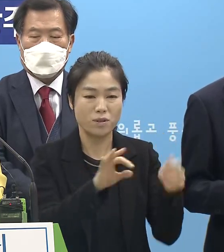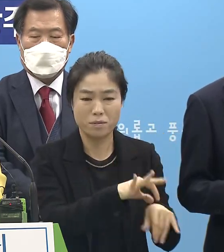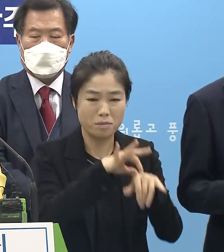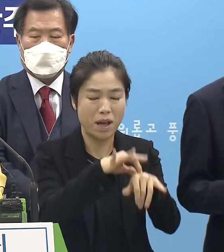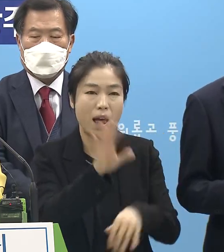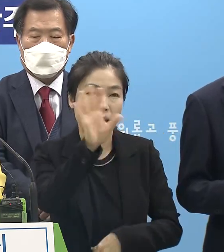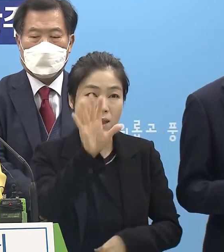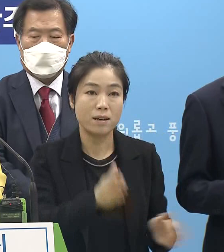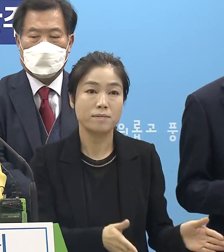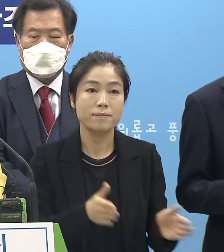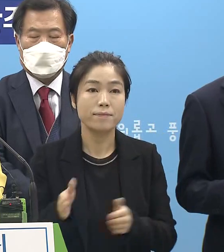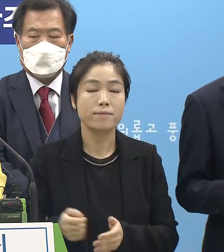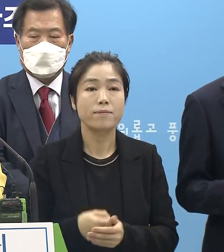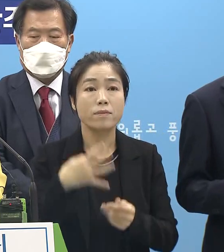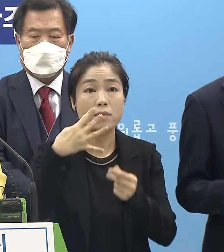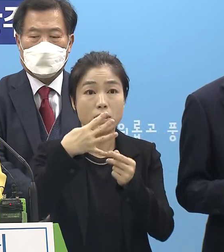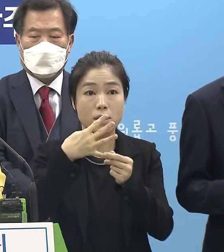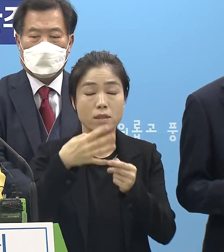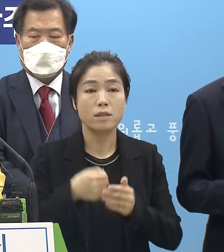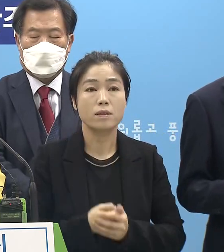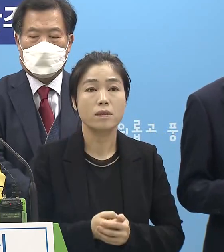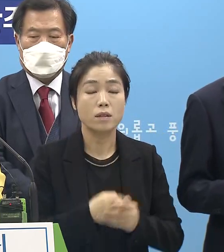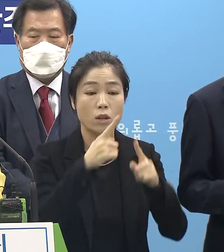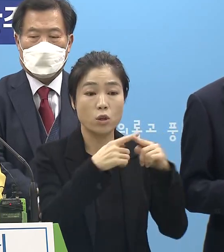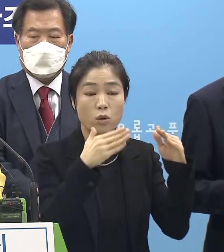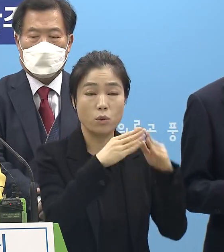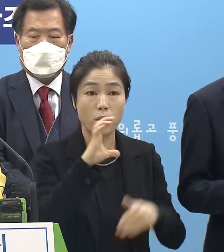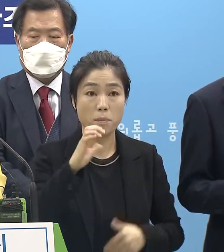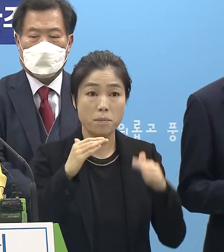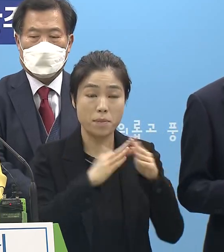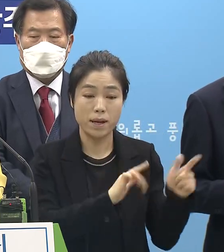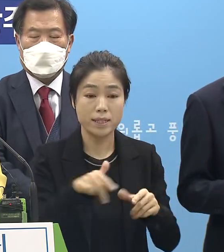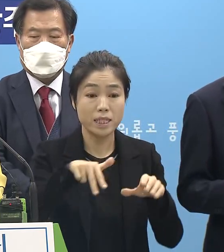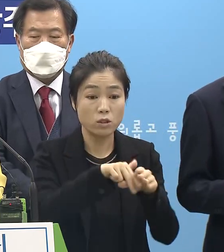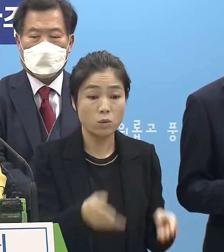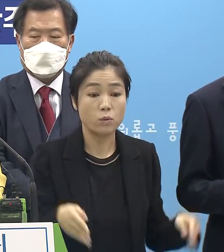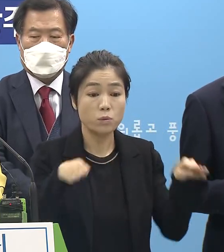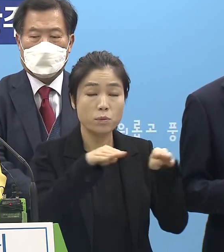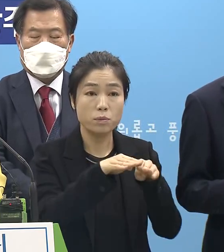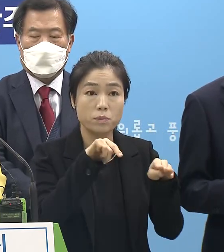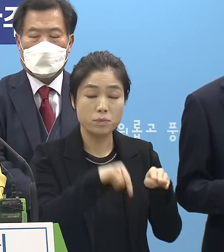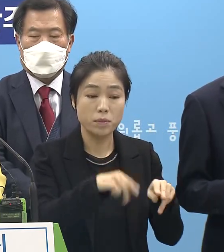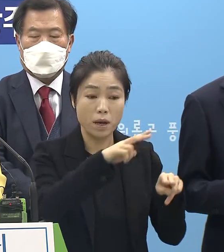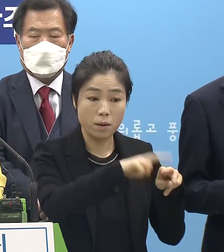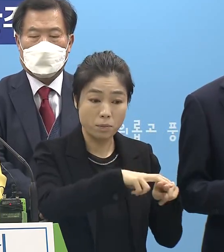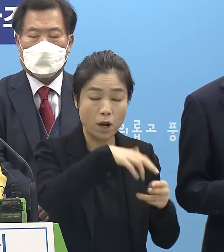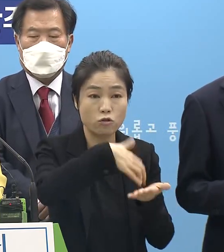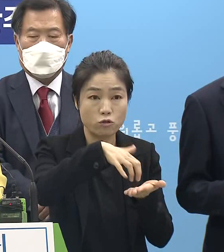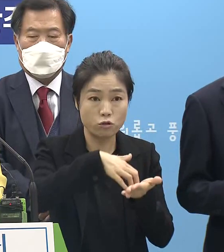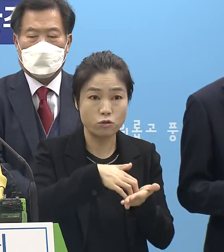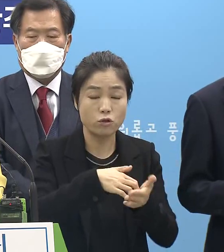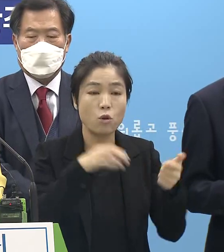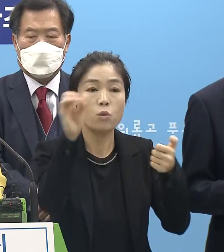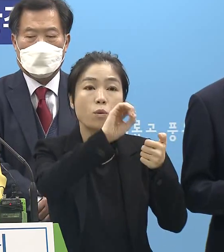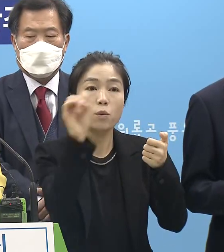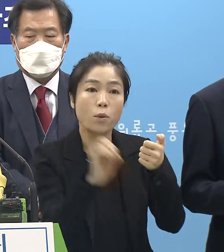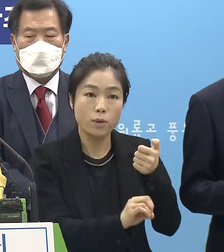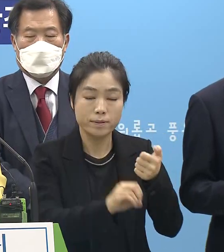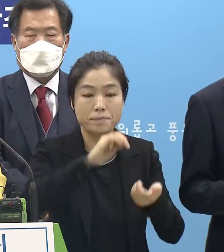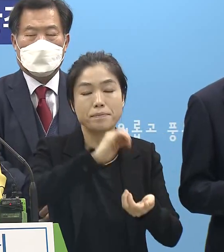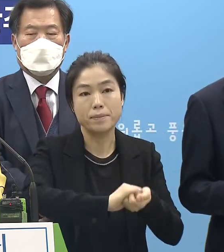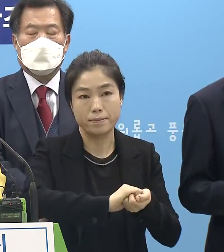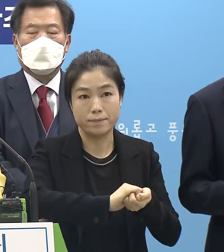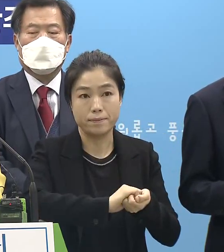않습니다. 넷째, 교회와 성당 등 종교시설들은 좌석수를 50%로